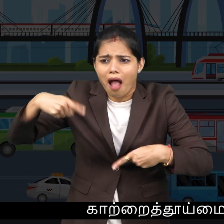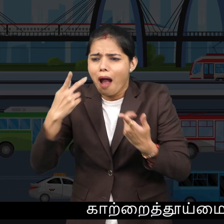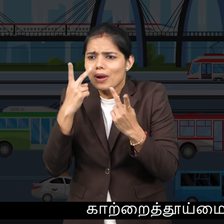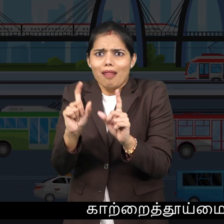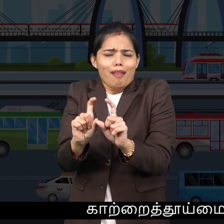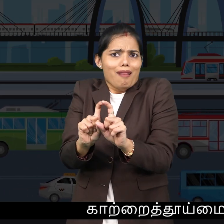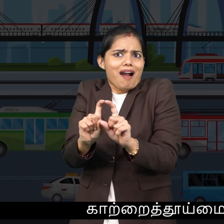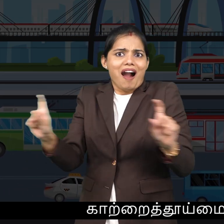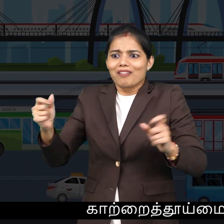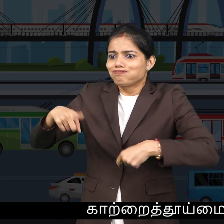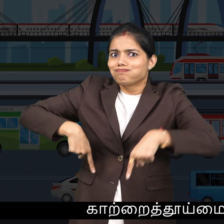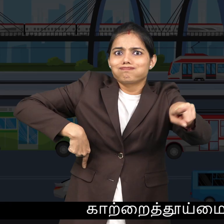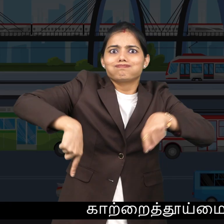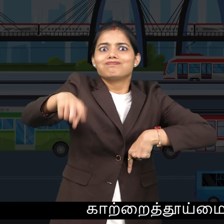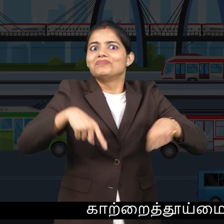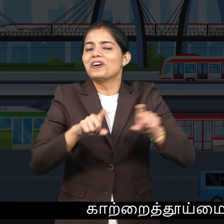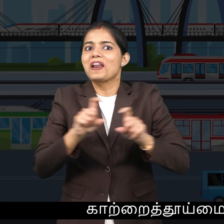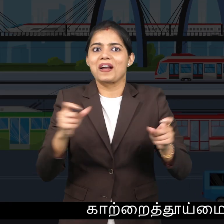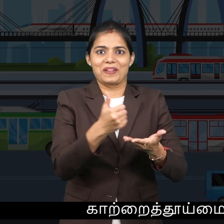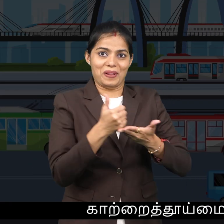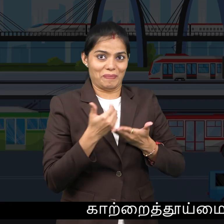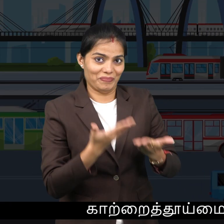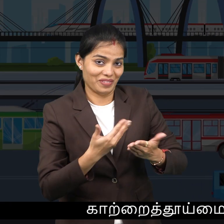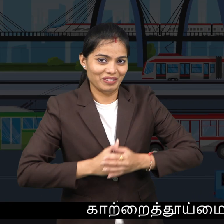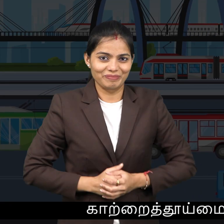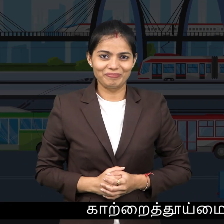தூய்மையாக வைத்திருக்கவும் உதவுகிறது.